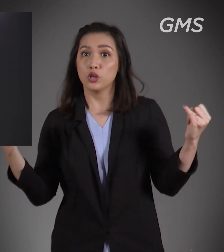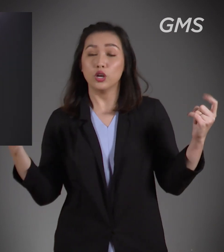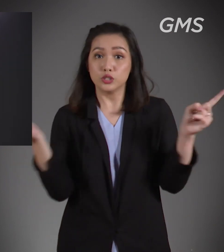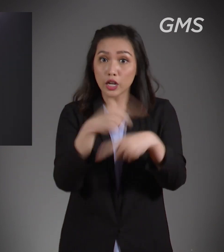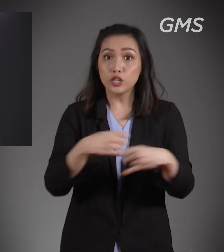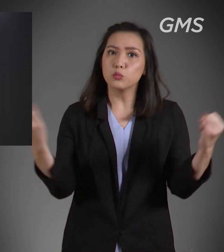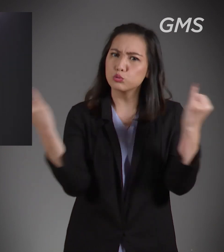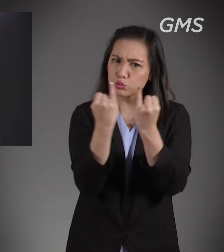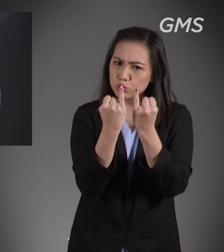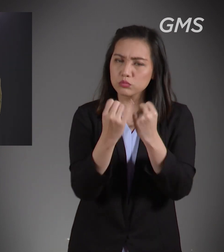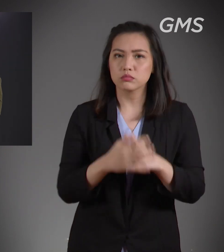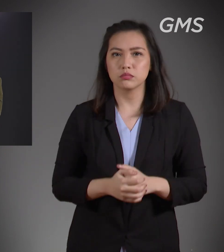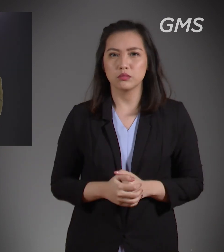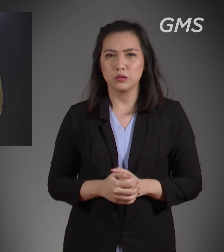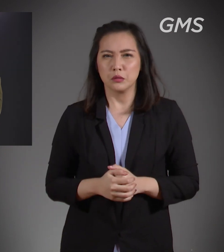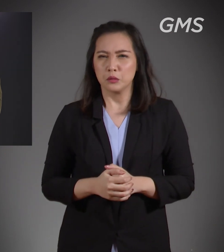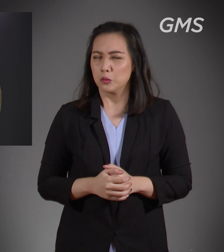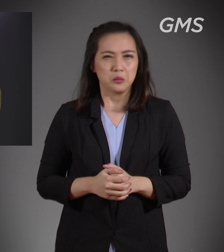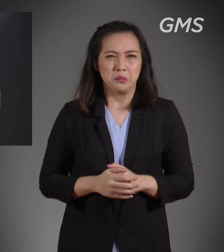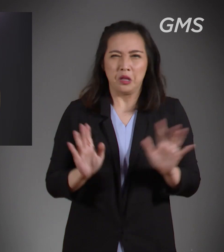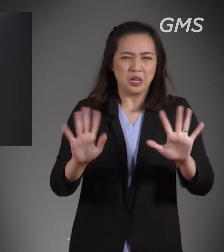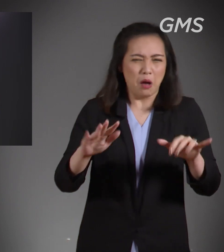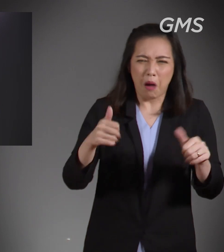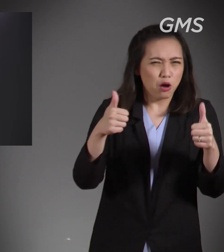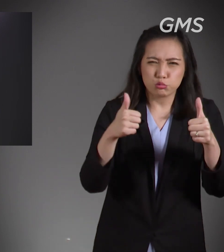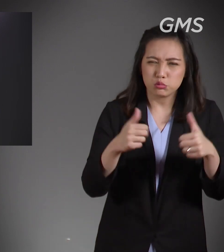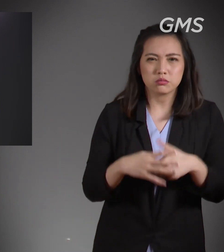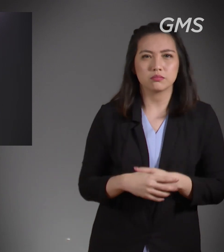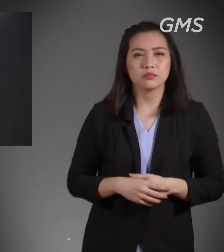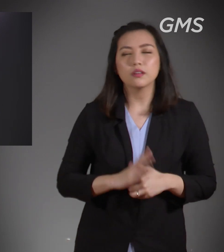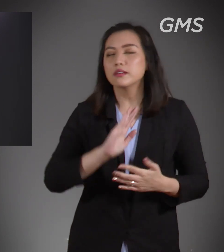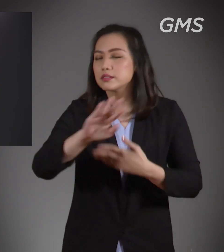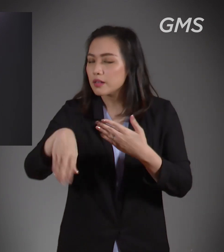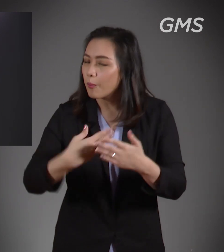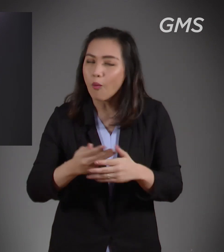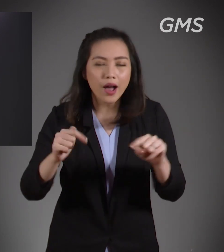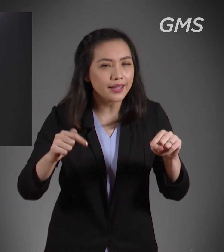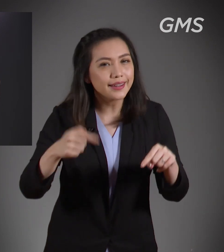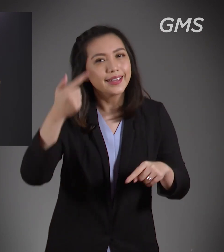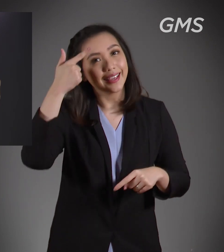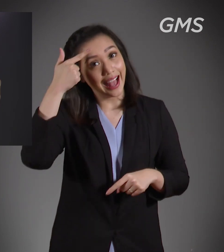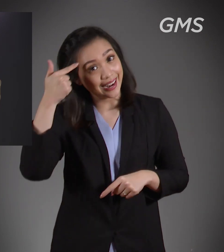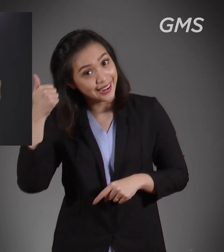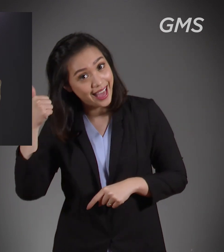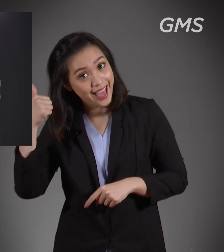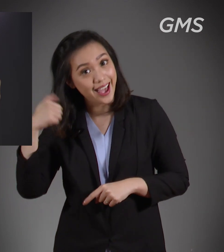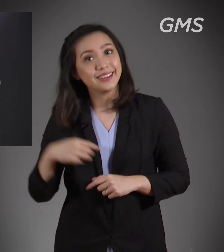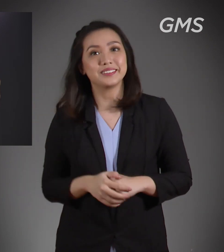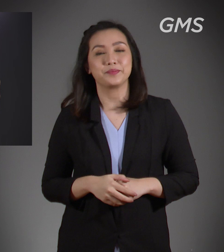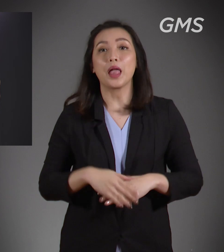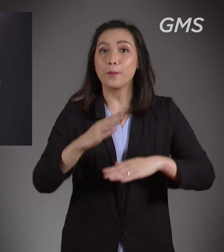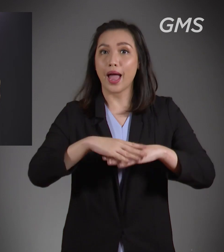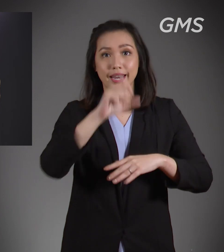dirinya. Ngeri. Semua ini karena apa? Karena di ayat yang kita baca,